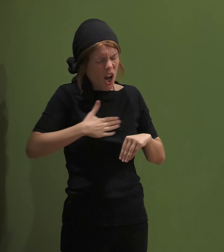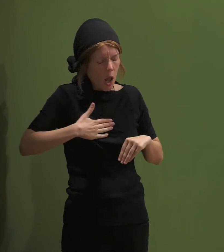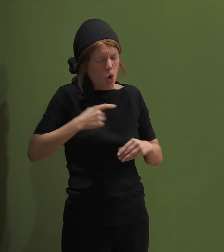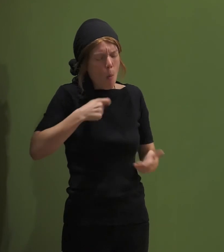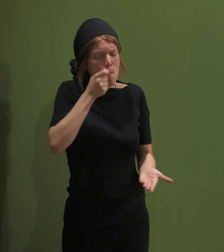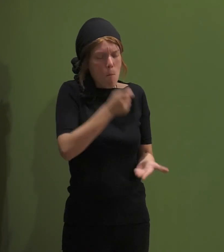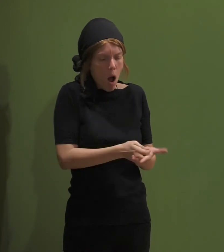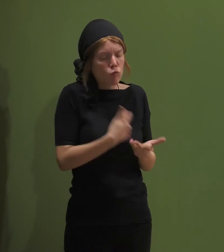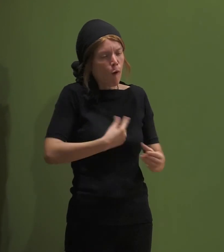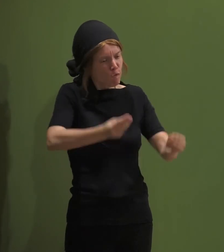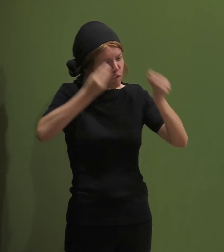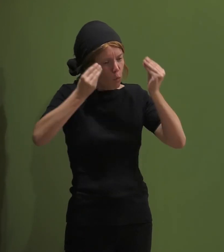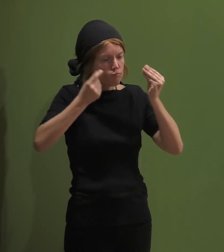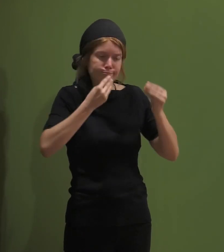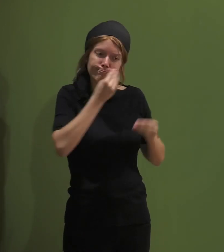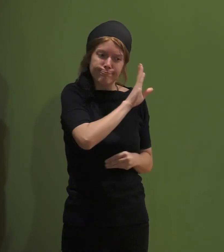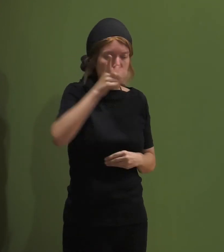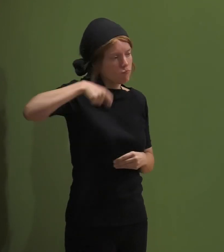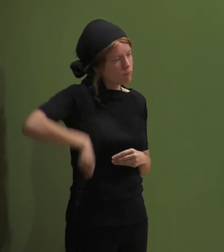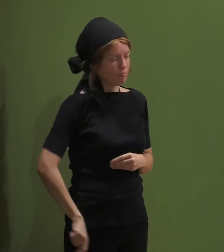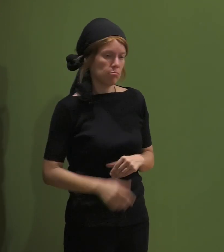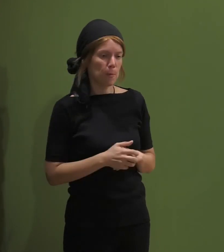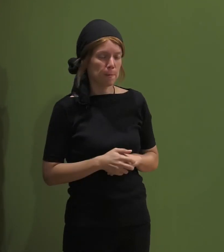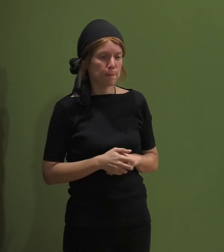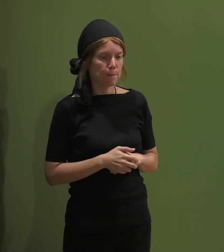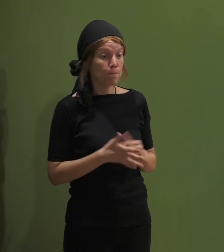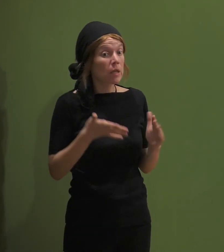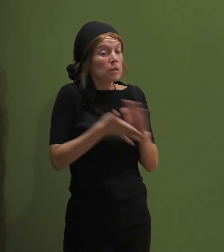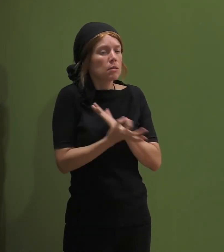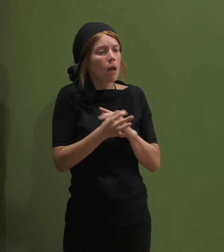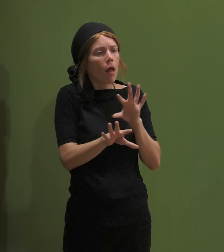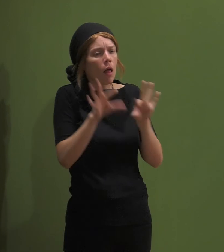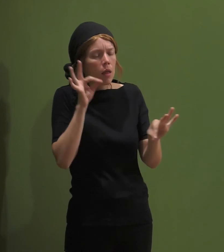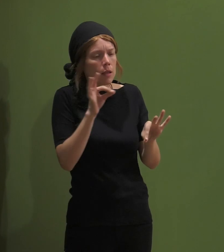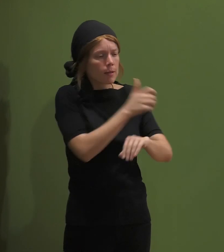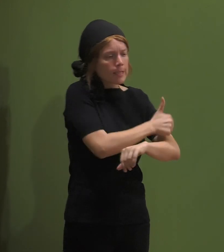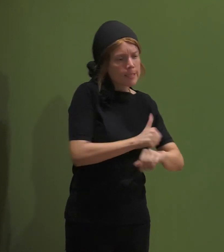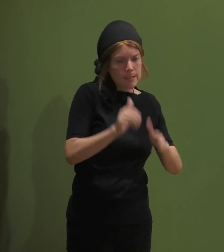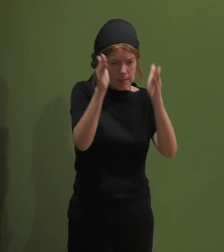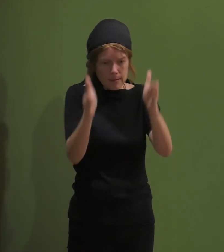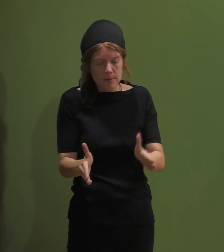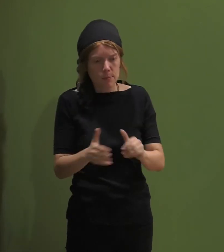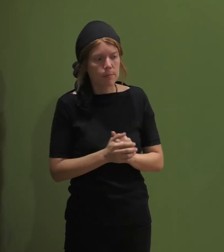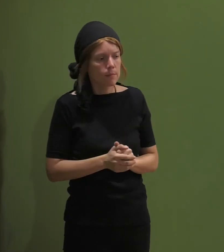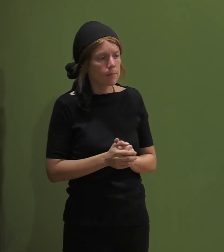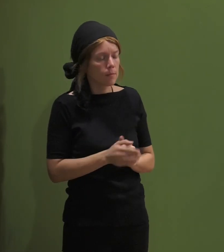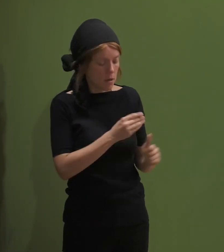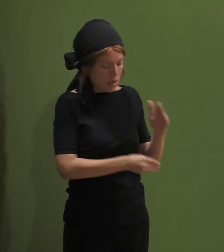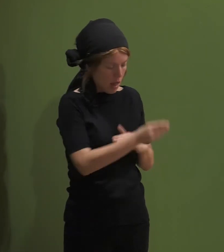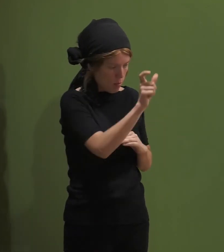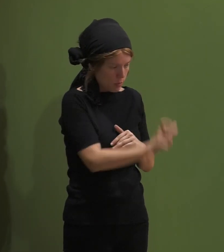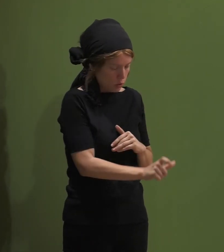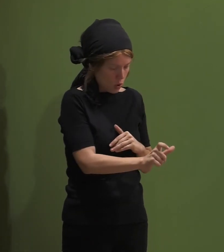que era la mejor manera de que pudieras tener progreso, ¿no? Es decir, ir del individuo al ciudadano. Nacemos